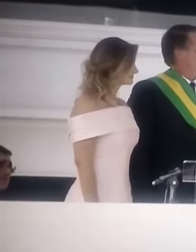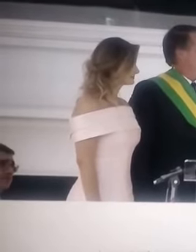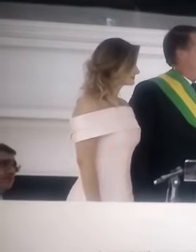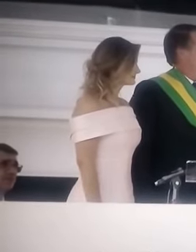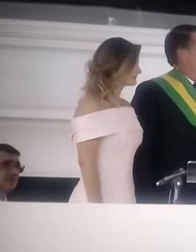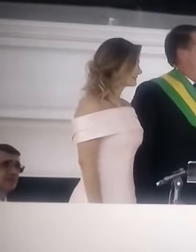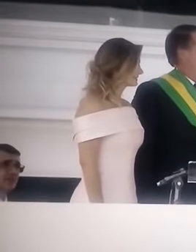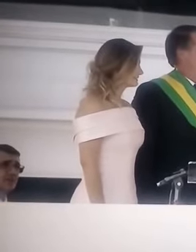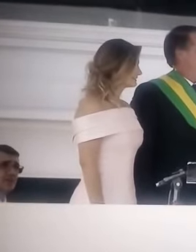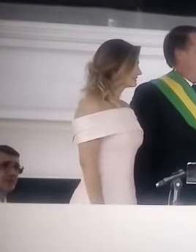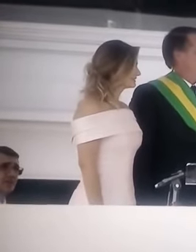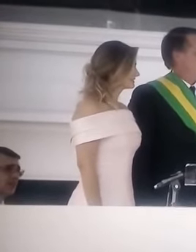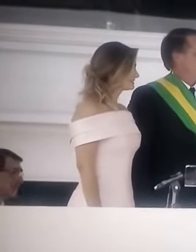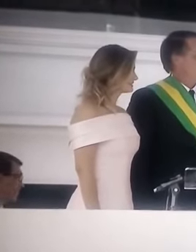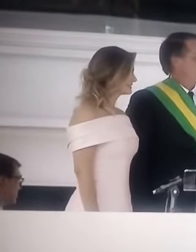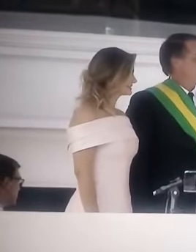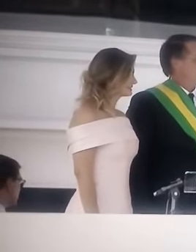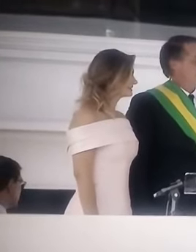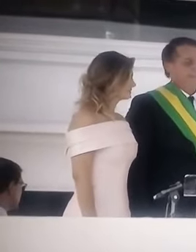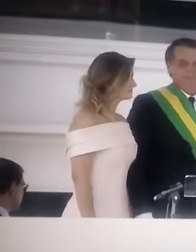com as bandeiras. Foi